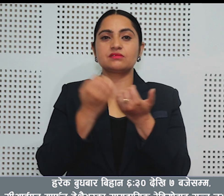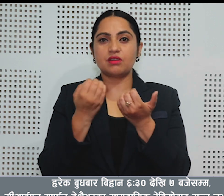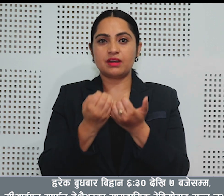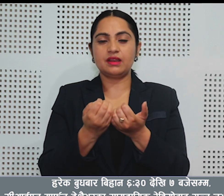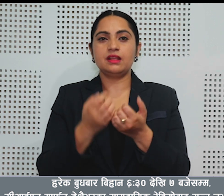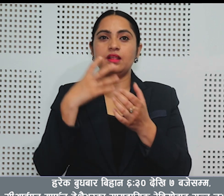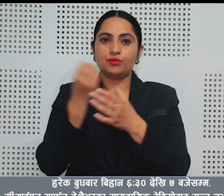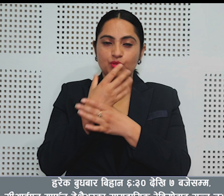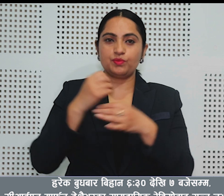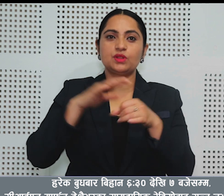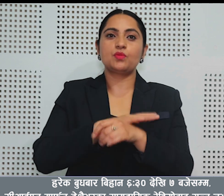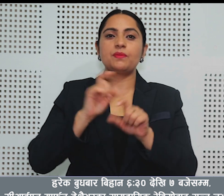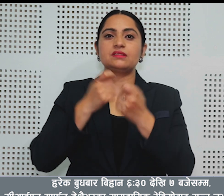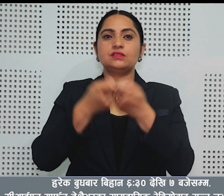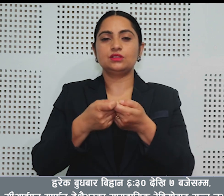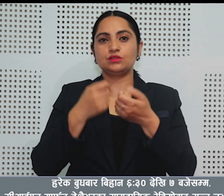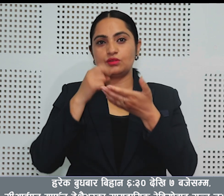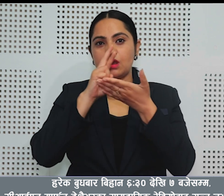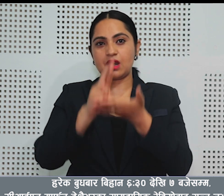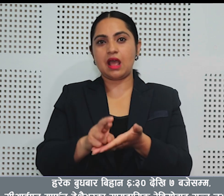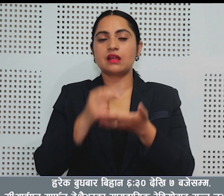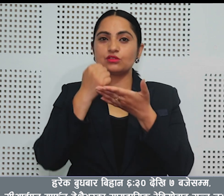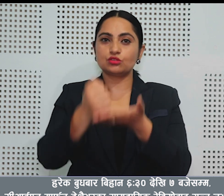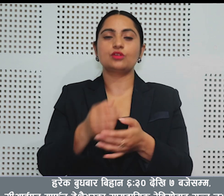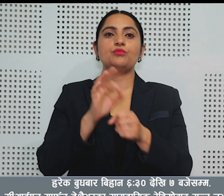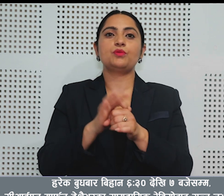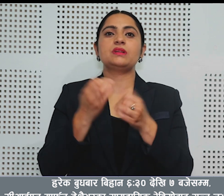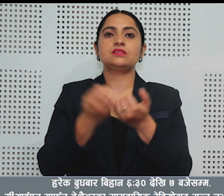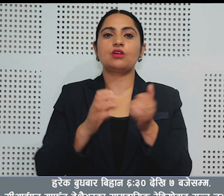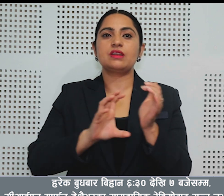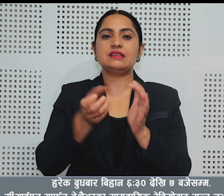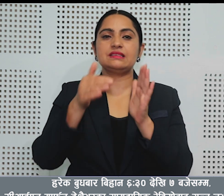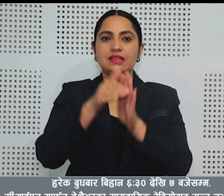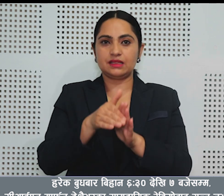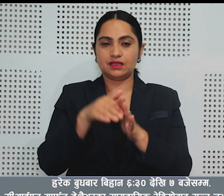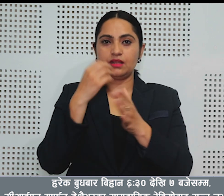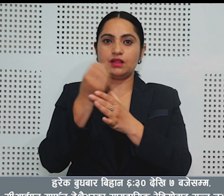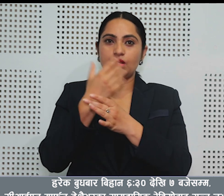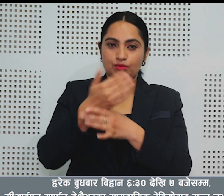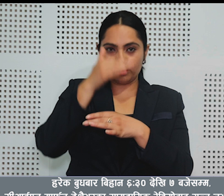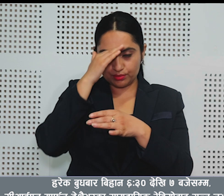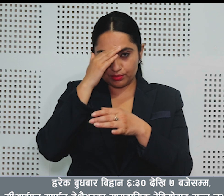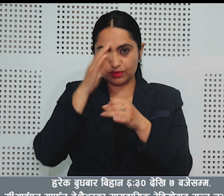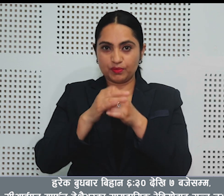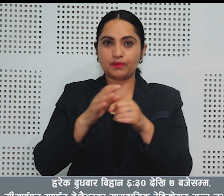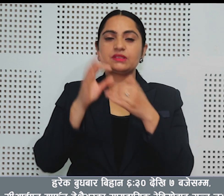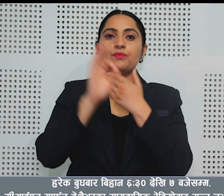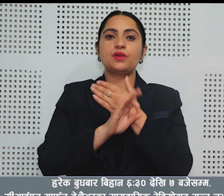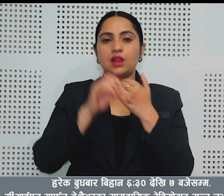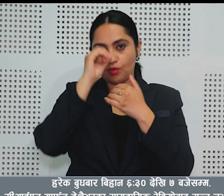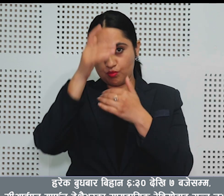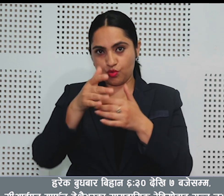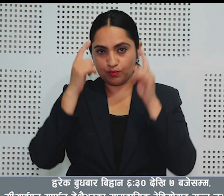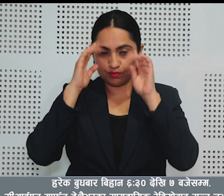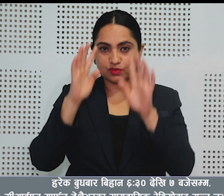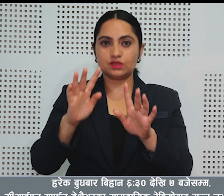गराउने, विपद प्रभावित क्षेत्रमा उद्धार तथा राहतको व्यवस्था गर्ने, स्थानीय तहमा विपद व्यवस्थापन सूचना प्रणाली तथा पूर्व चेतावनी